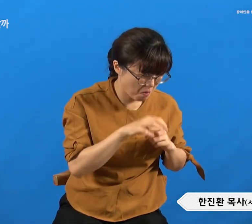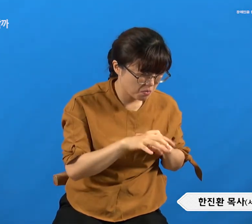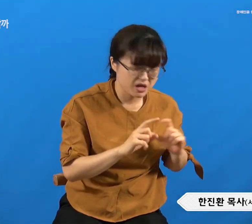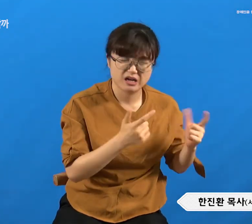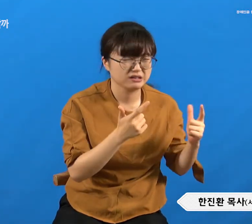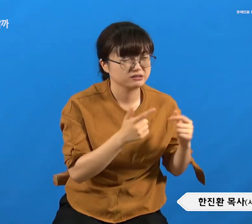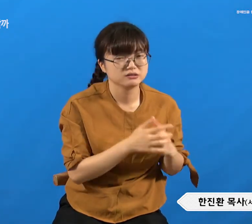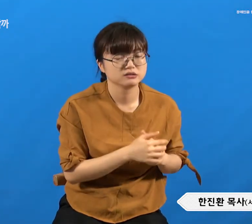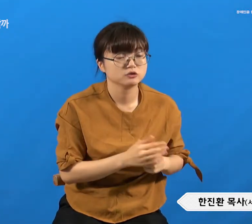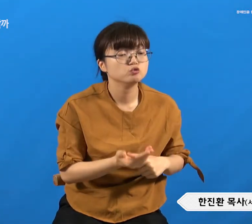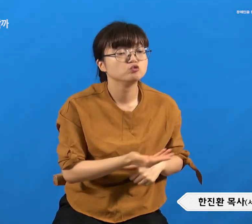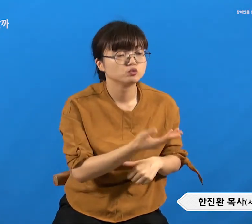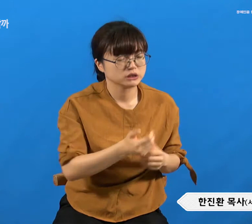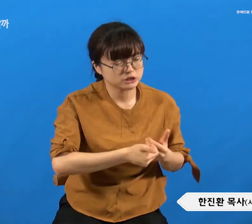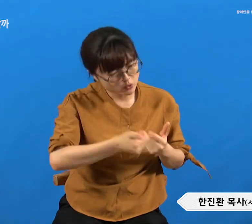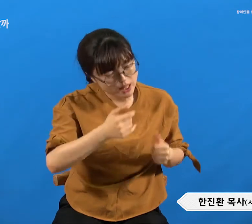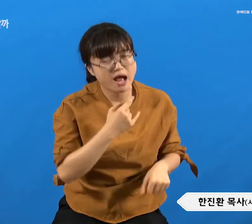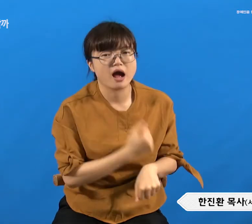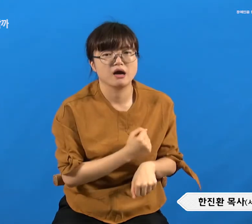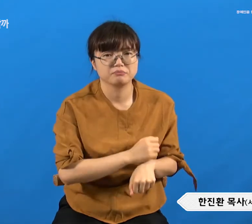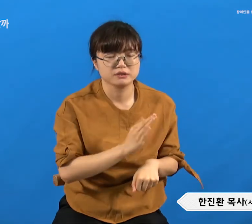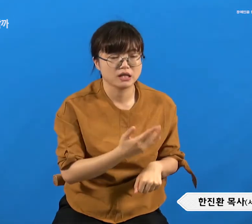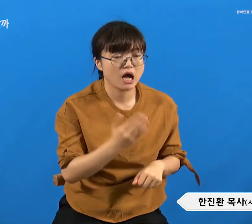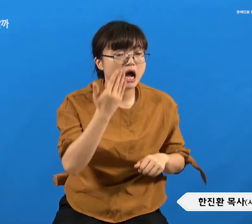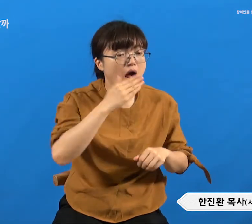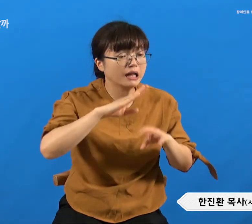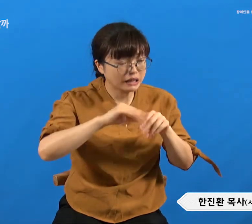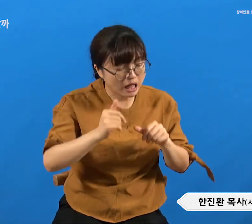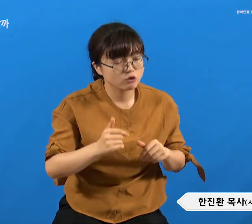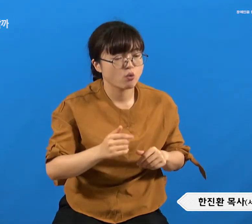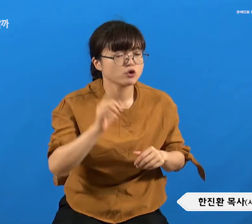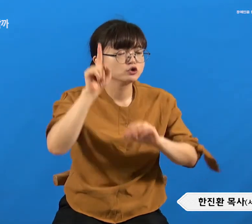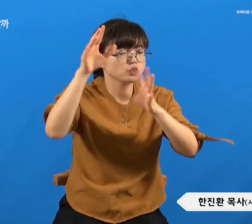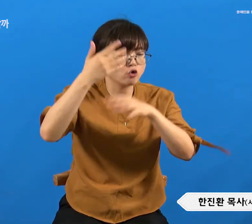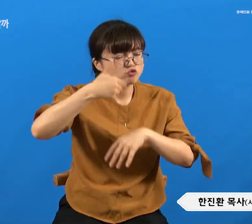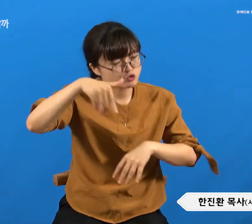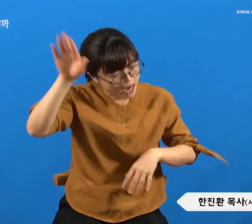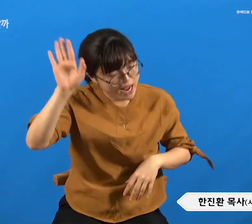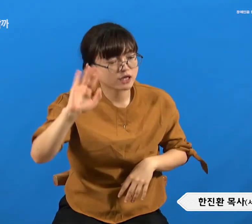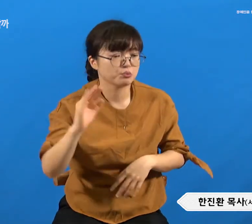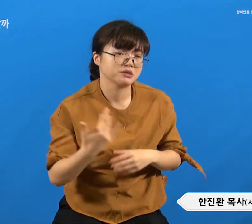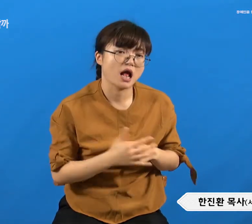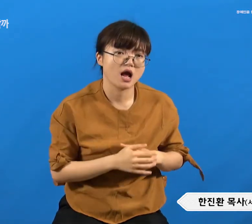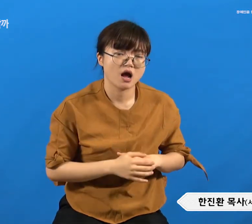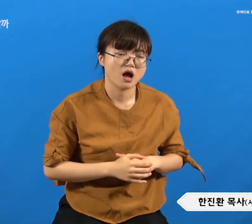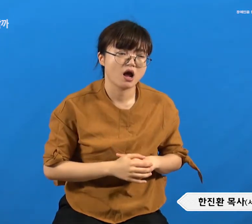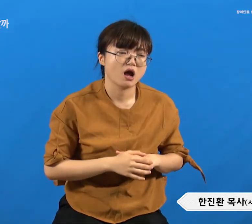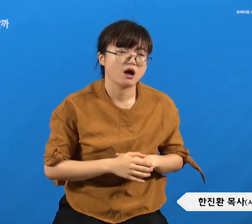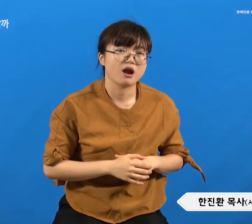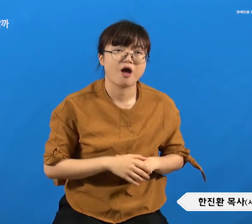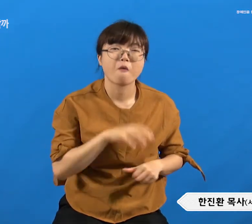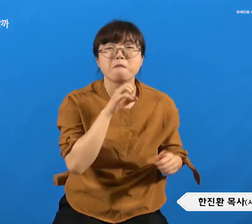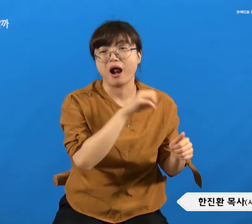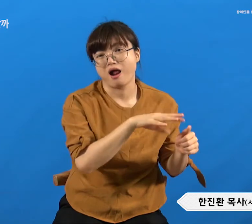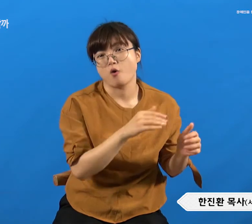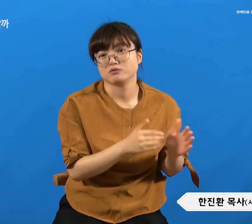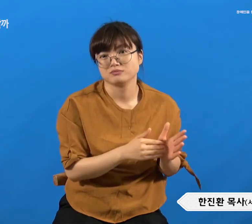아니다. 우리는 떠나야 한다. 가나안으로, 천국으로 나아가야 한다 하고 외친